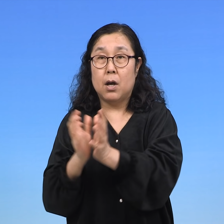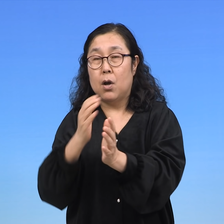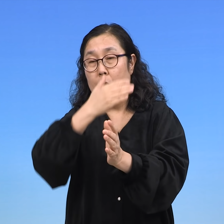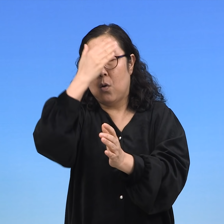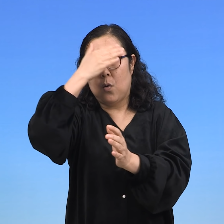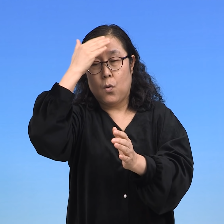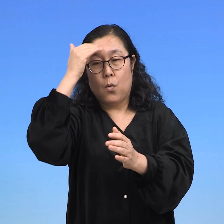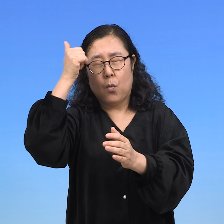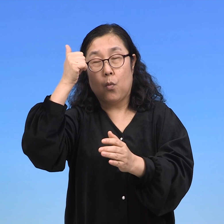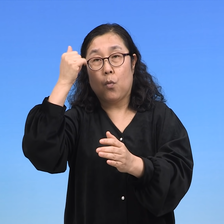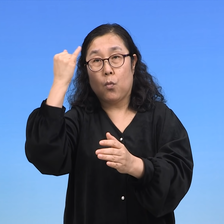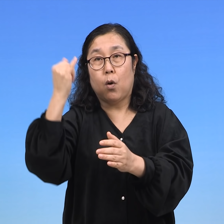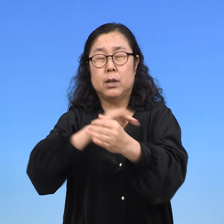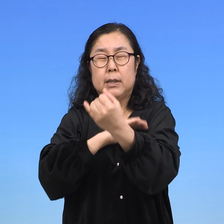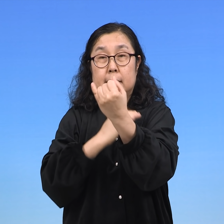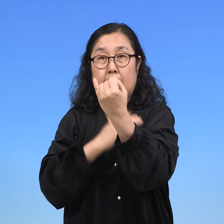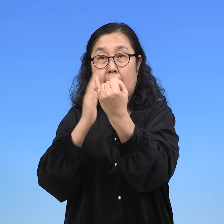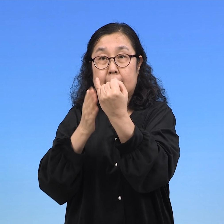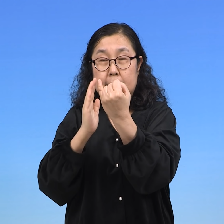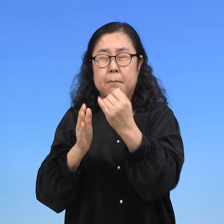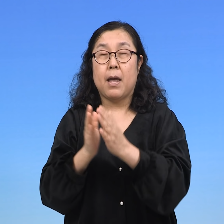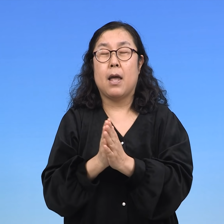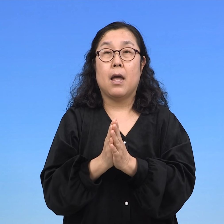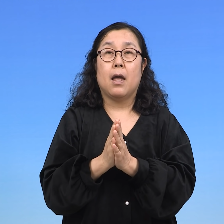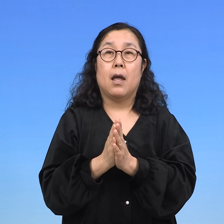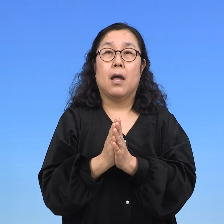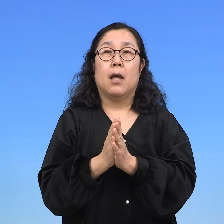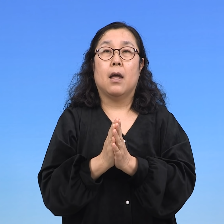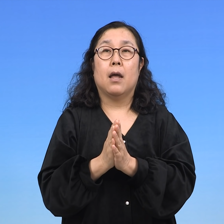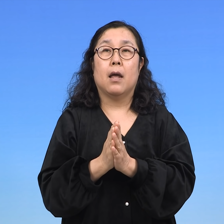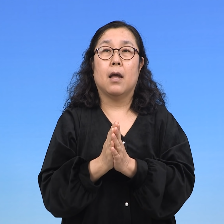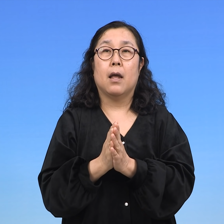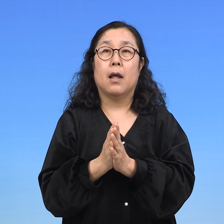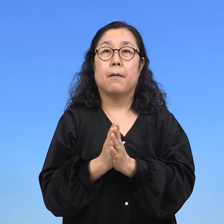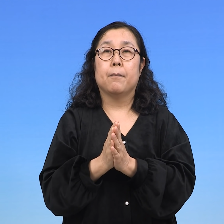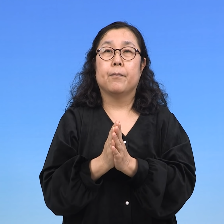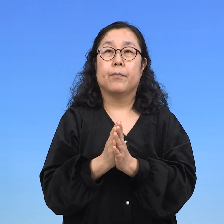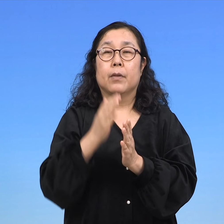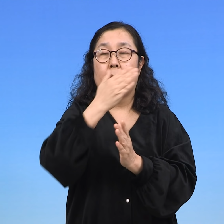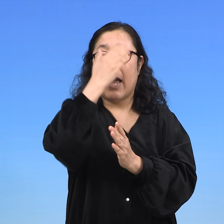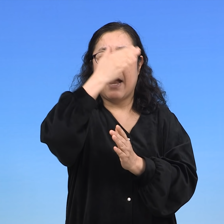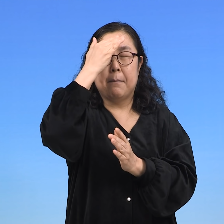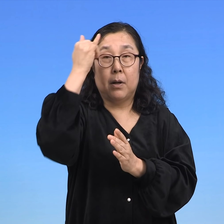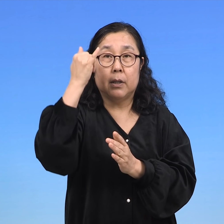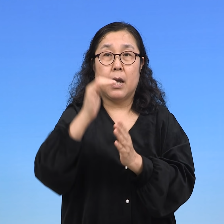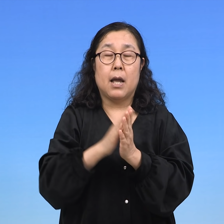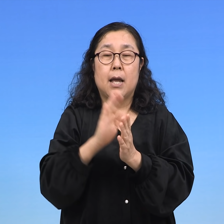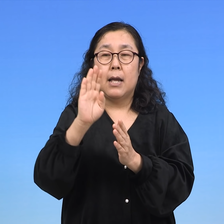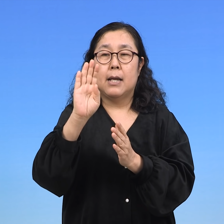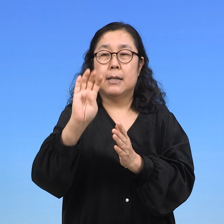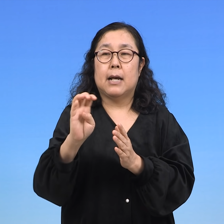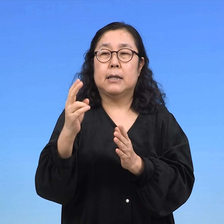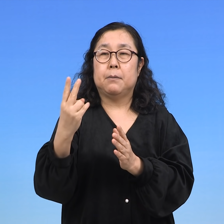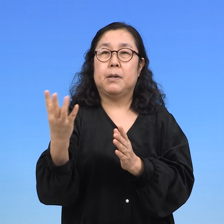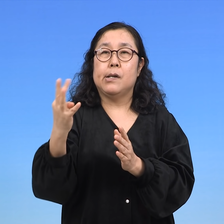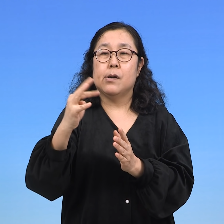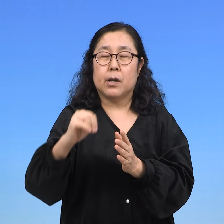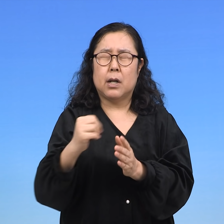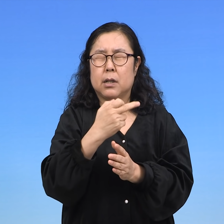권사님의, 이거는 피로 눈물로 설명해도 다 안 되는 그 할머니의